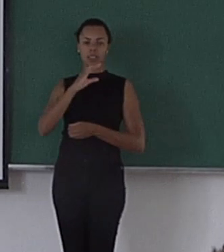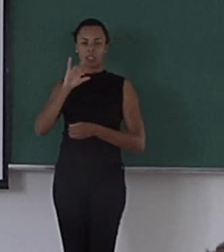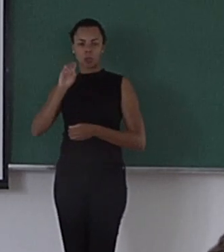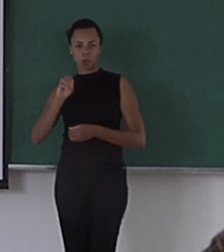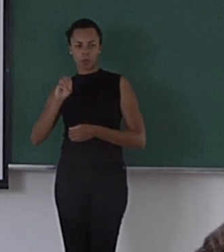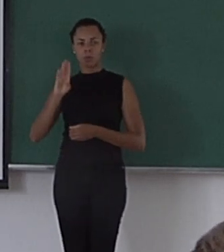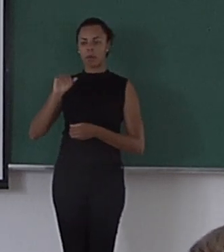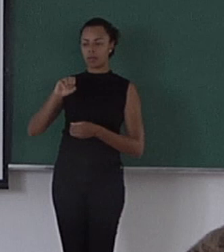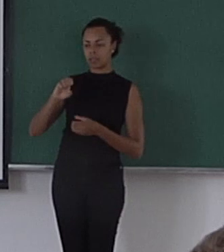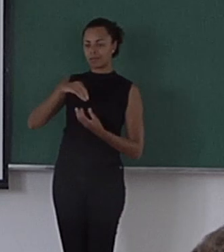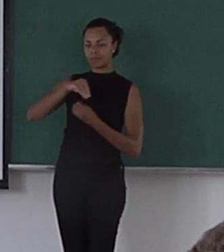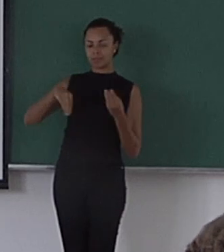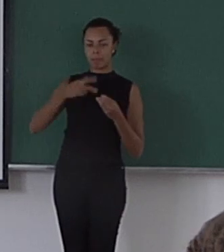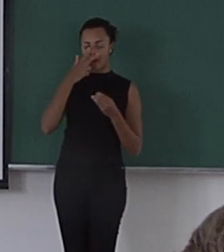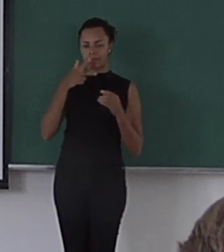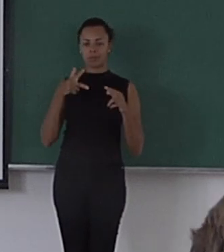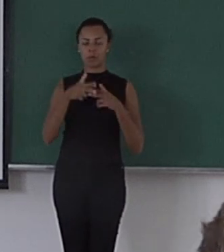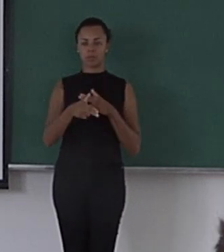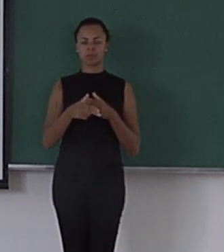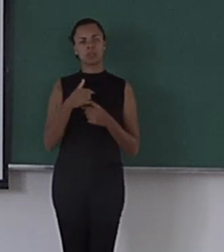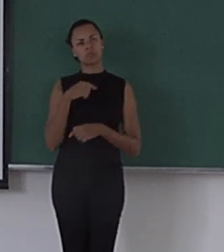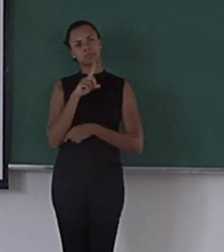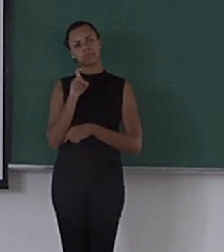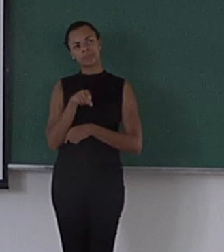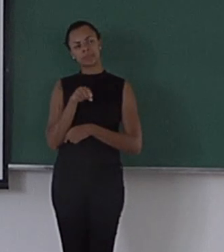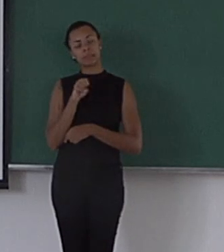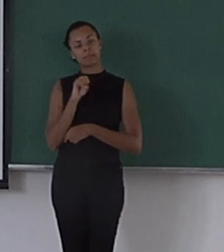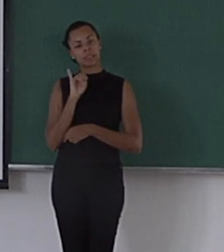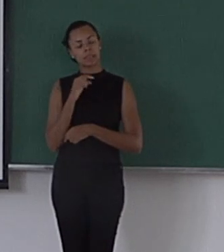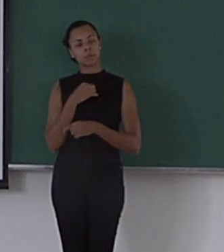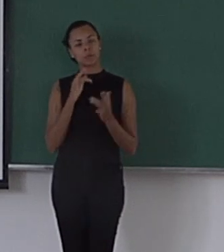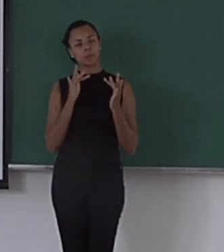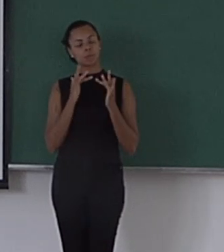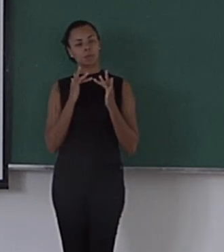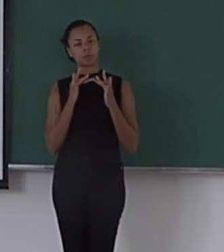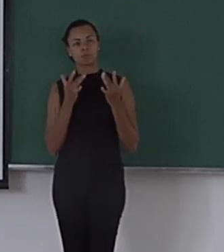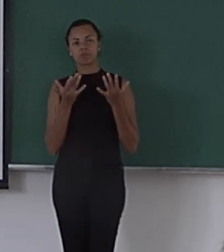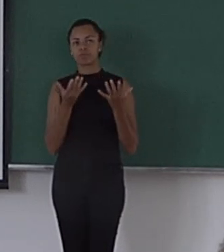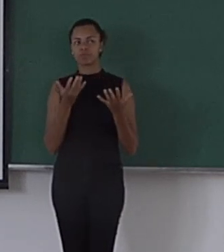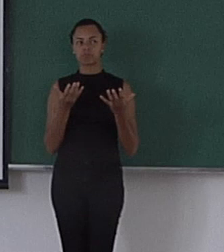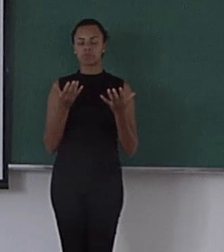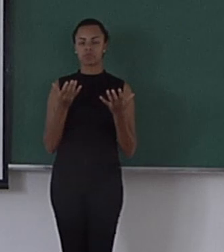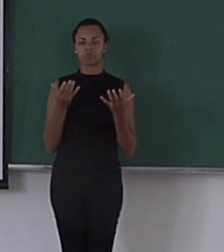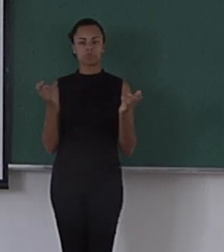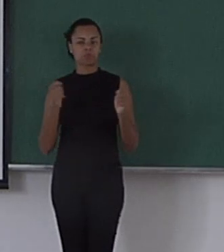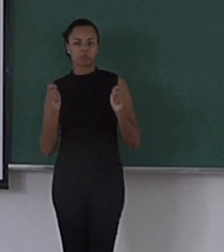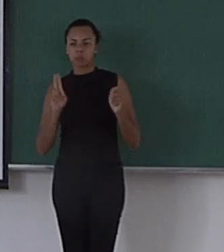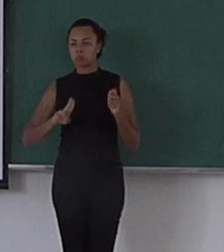né? Eu fico pensando assim, será que se eu tivesse um contato ali, né? Até que ponto eu posso,